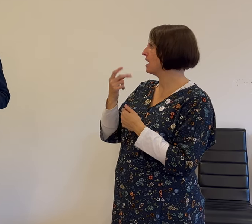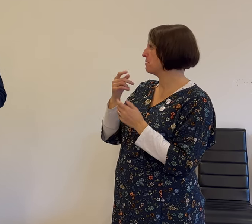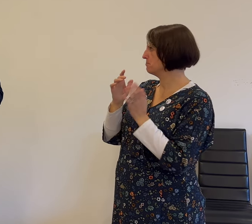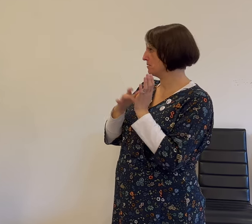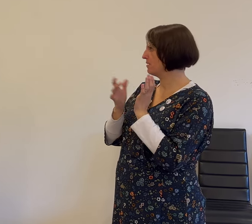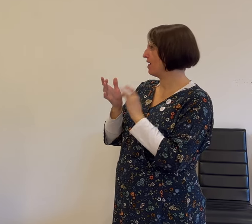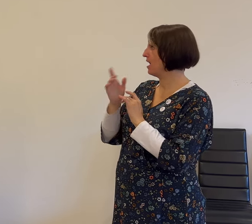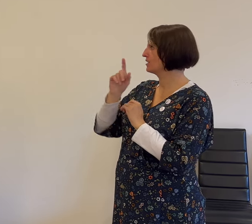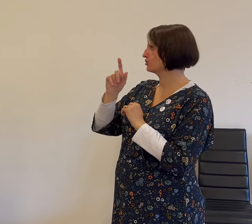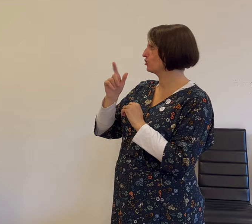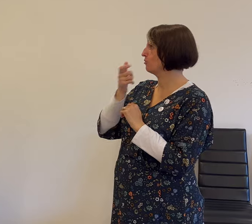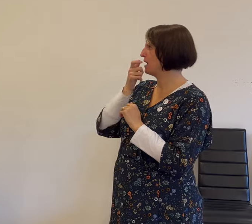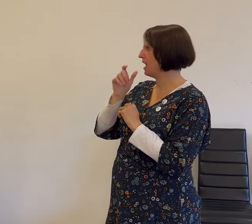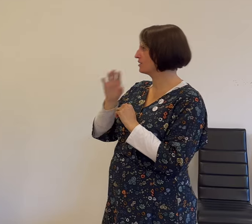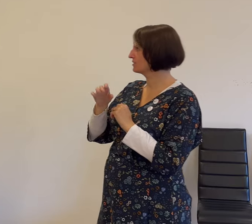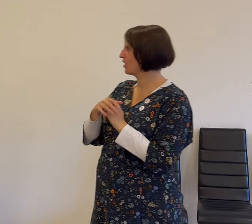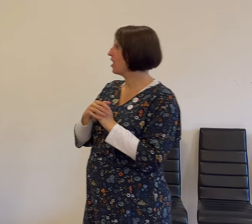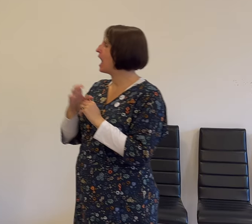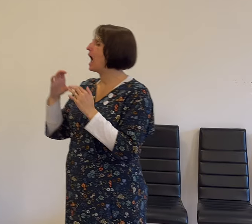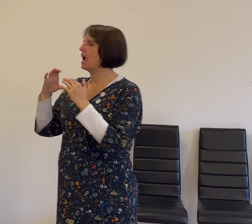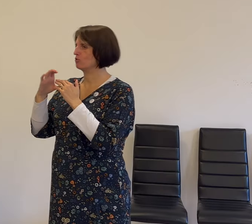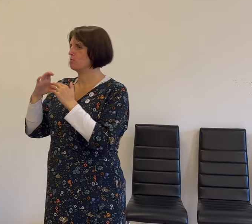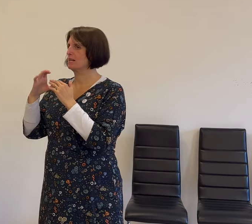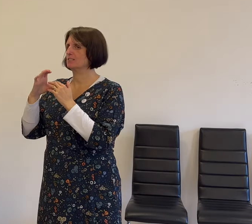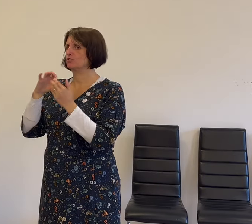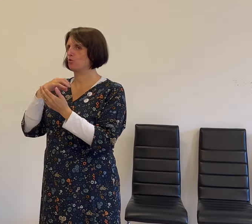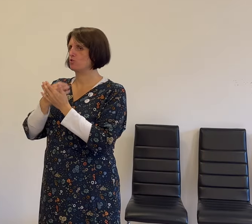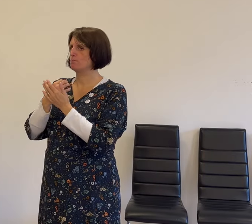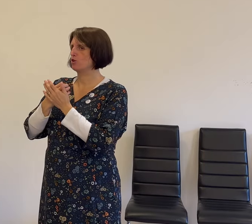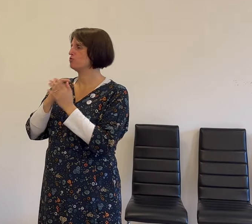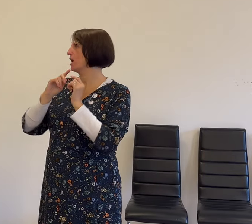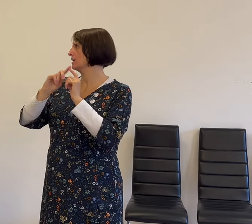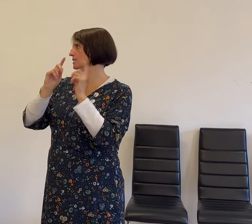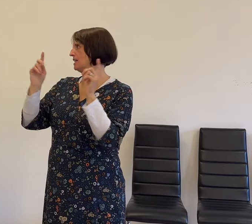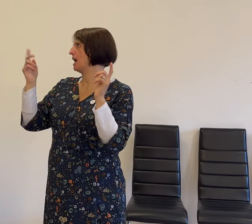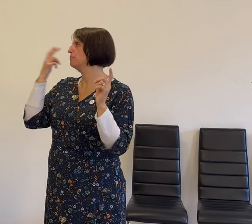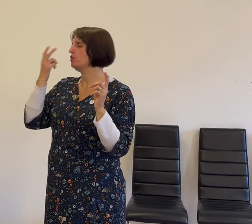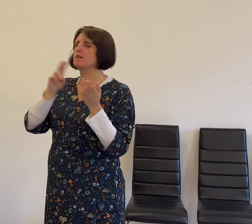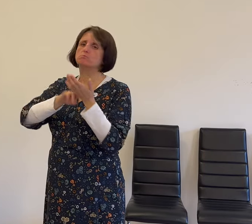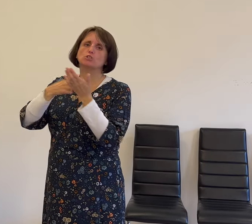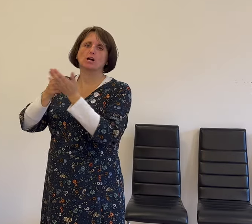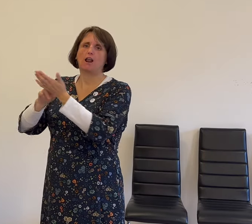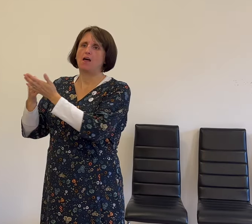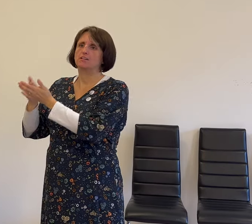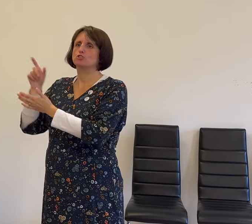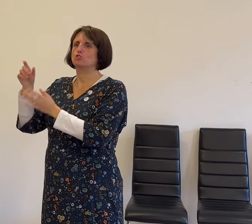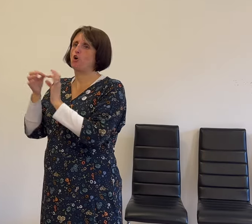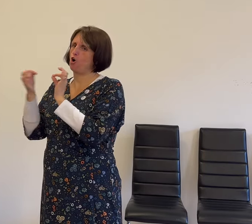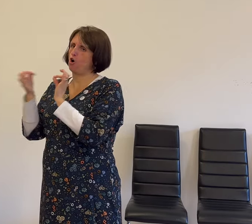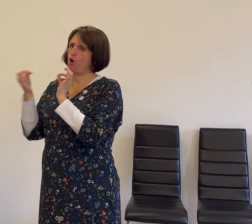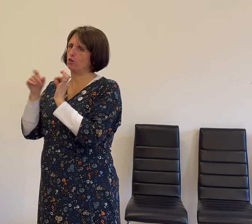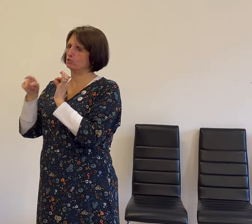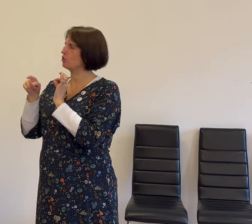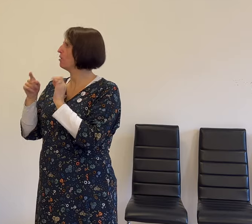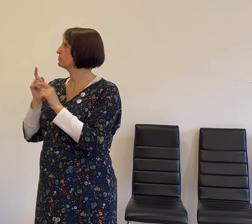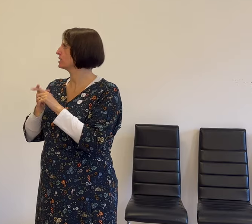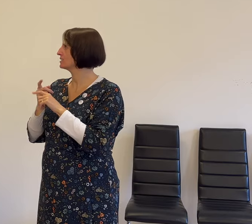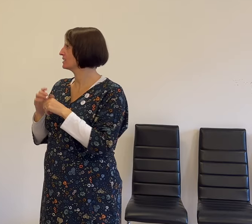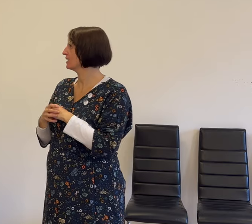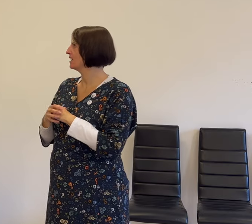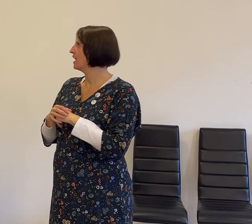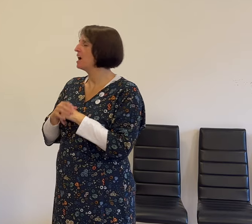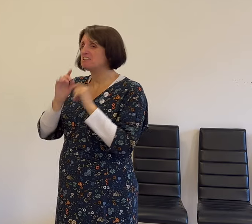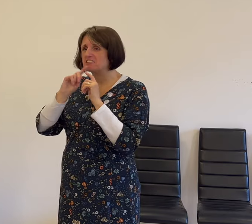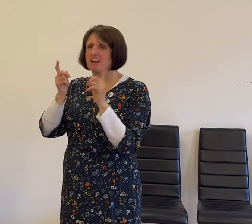buď Biblii ekumenickou, kralickou a k tomu český studijní překlad. Protože každý z nich tam má něco úplně